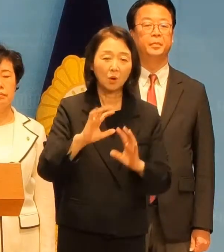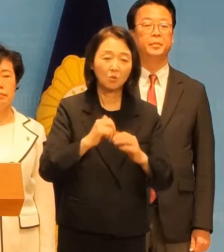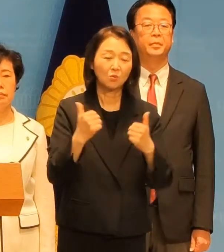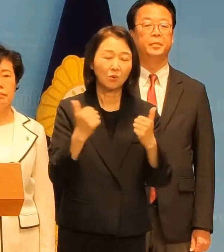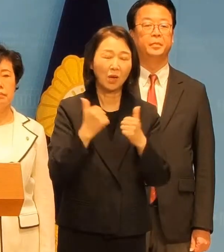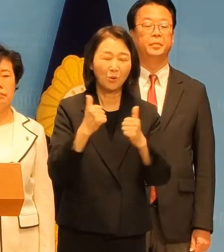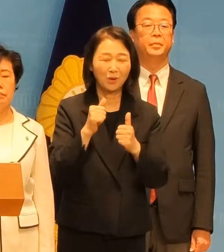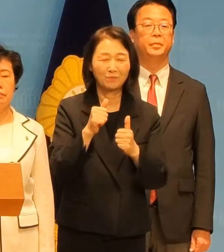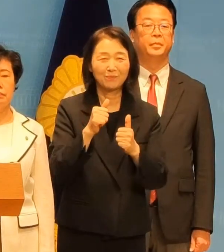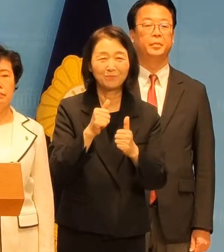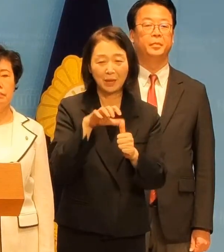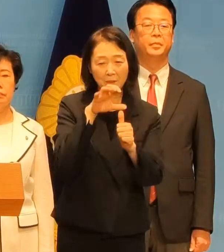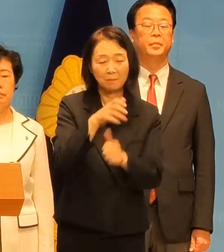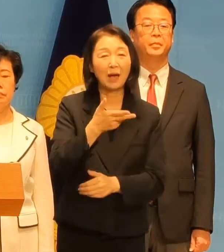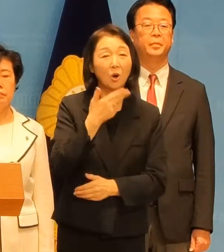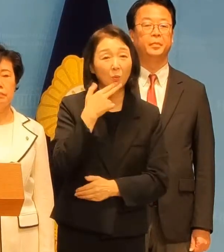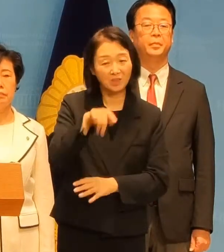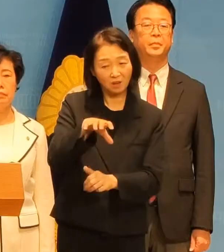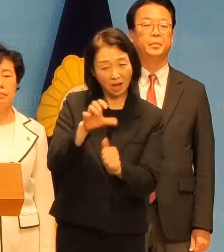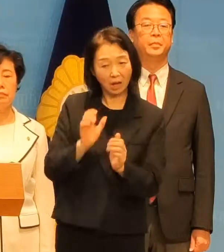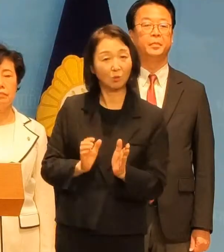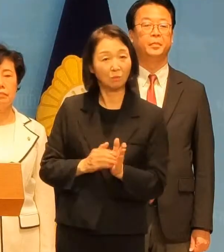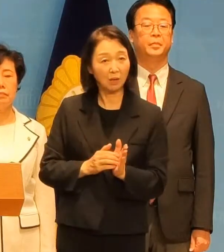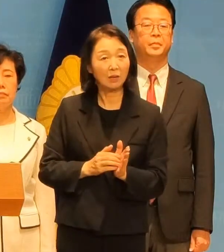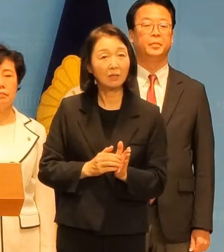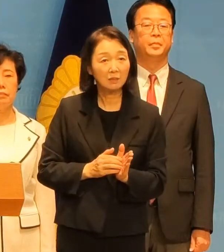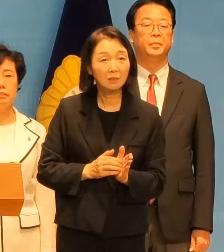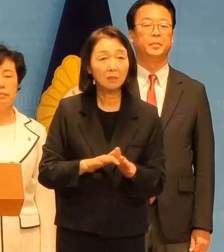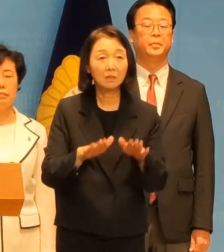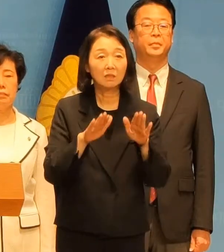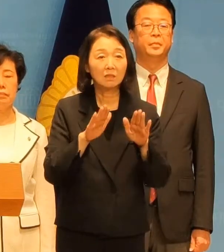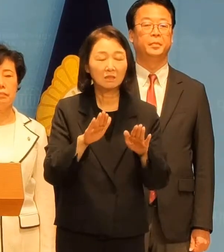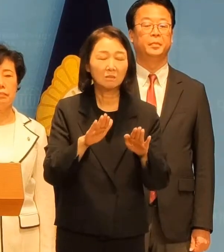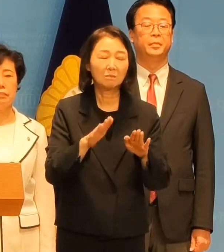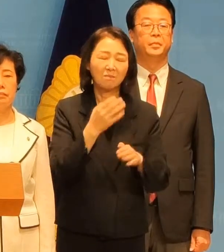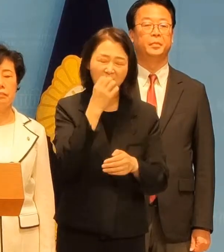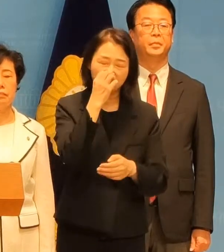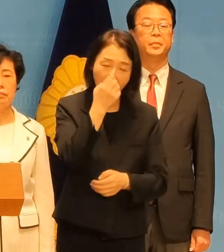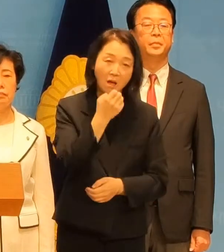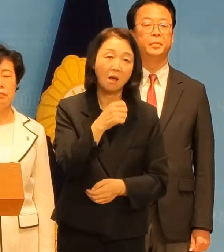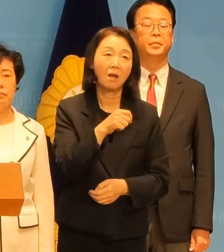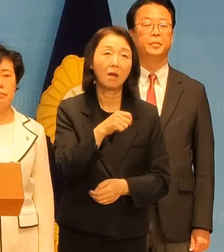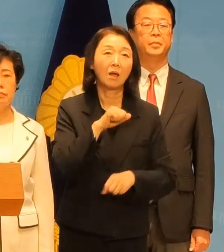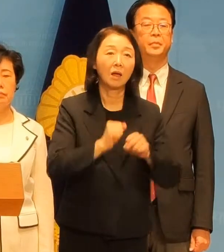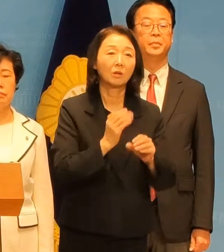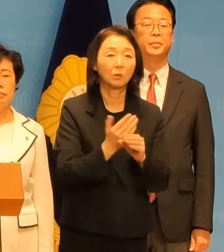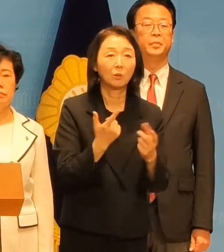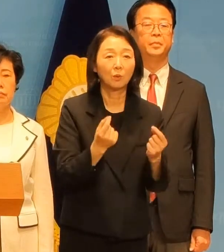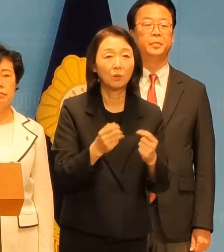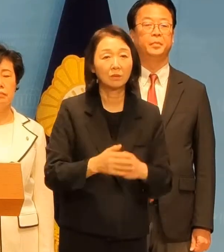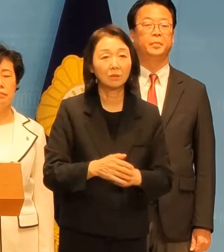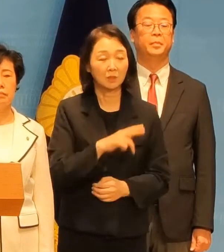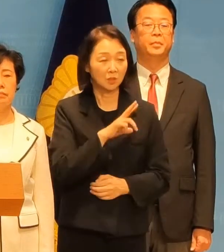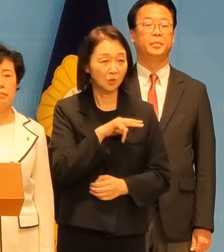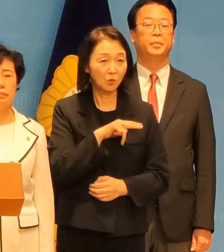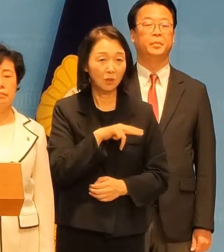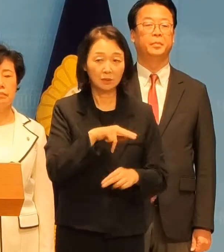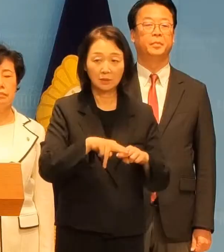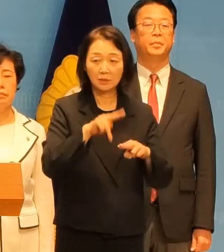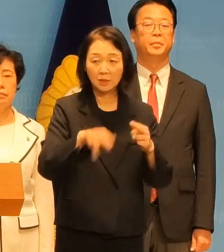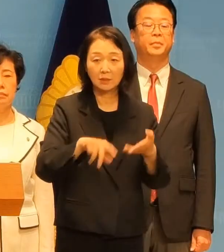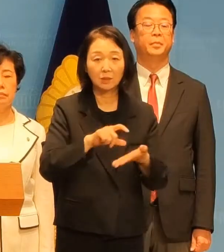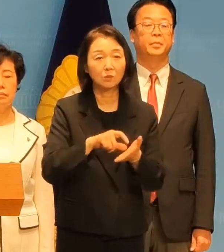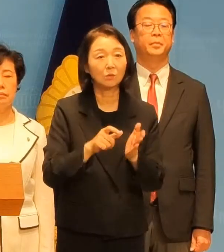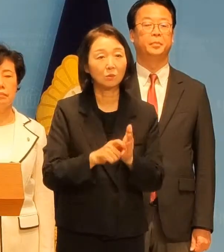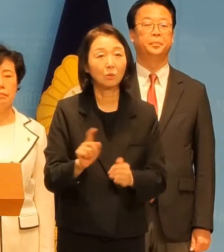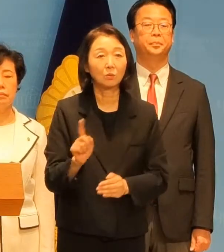이용해서 악용해서 이런 정말 짓거리를 하고 있습니다. 저는 의원직 사퇴할